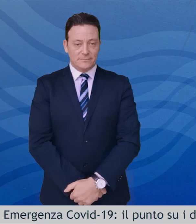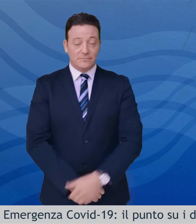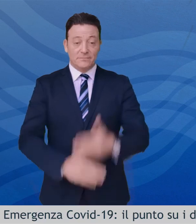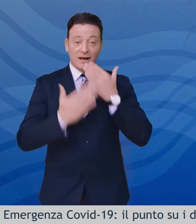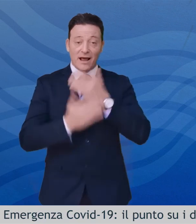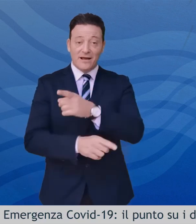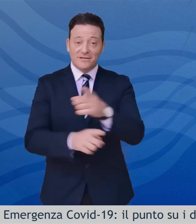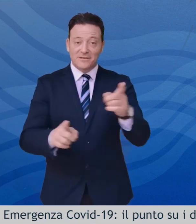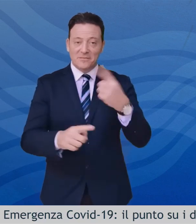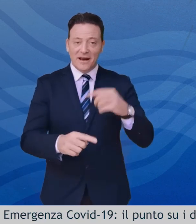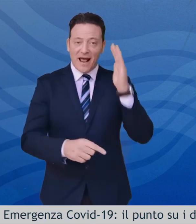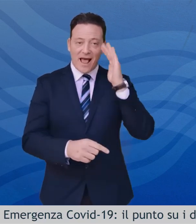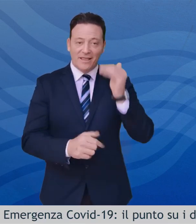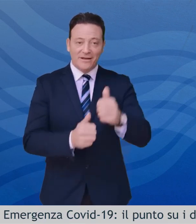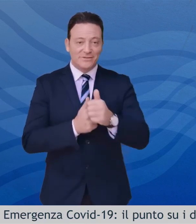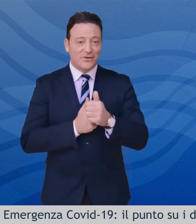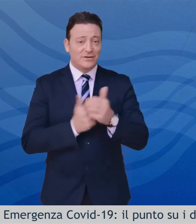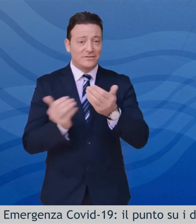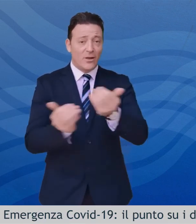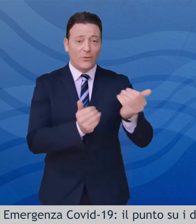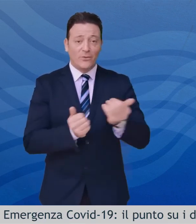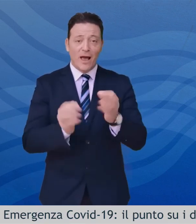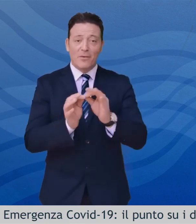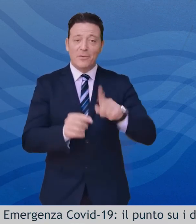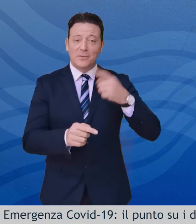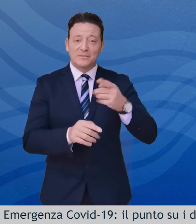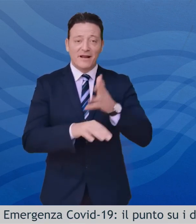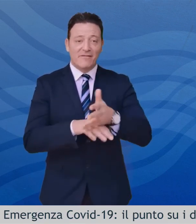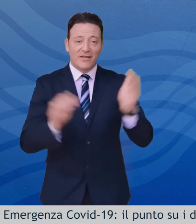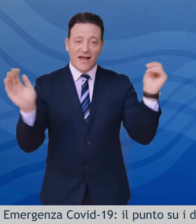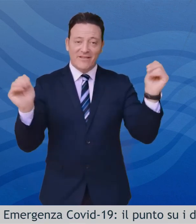Ringraziandovi per l'attenzione vi saluto e vi do appuntamento al prossimo intervento.